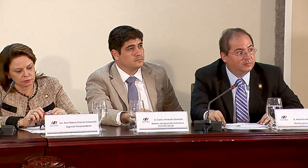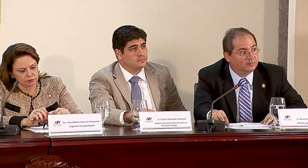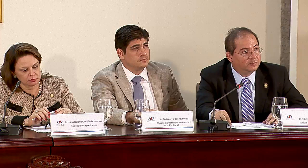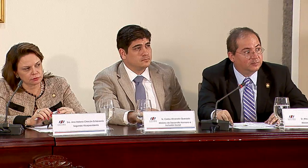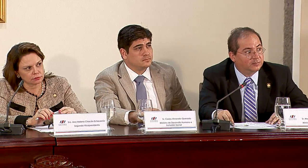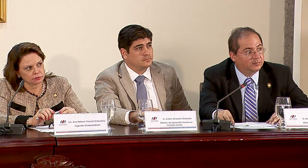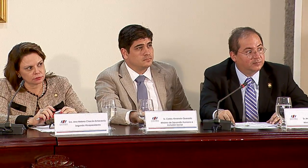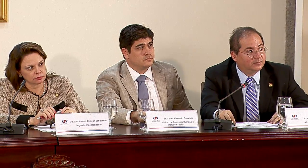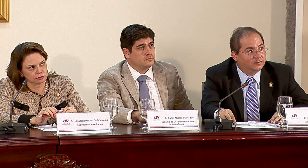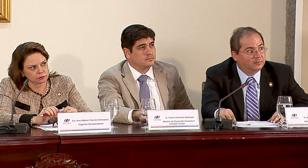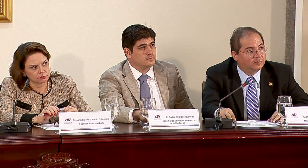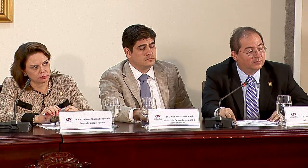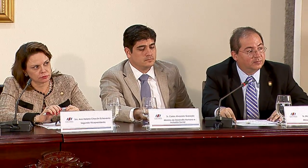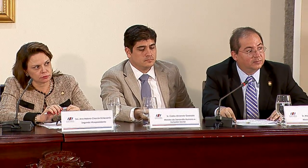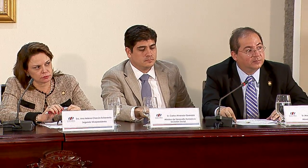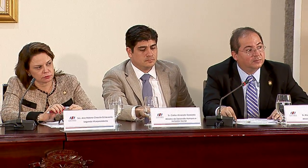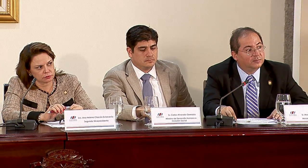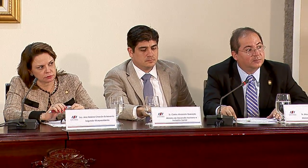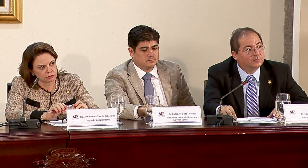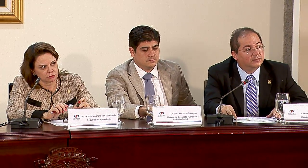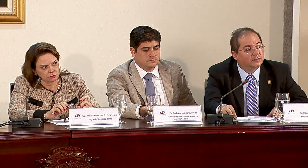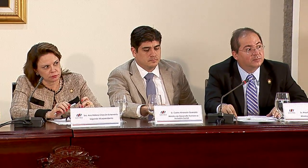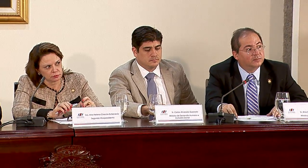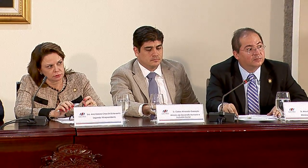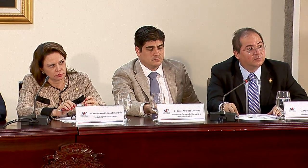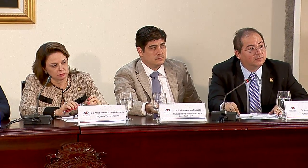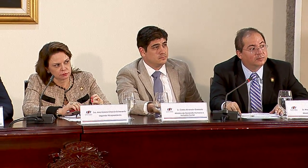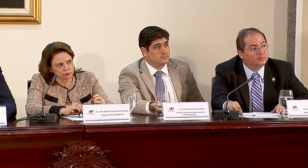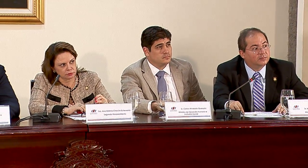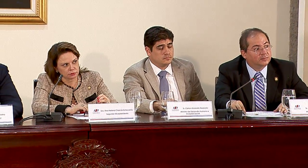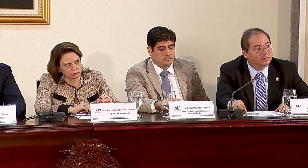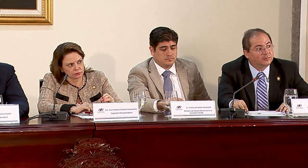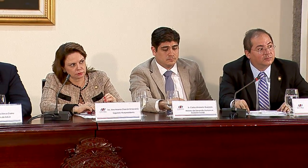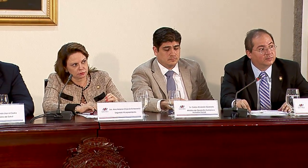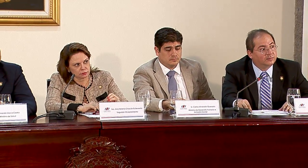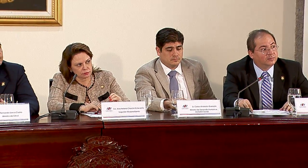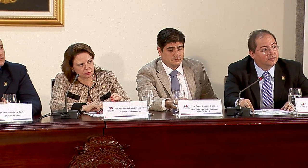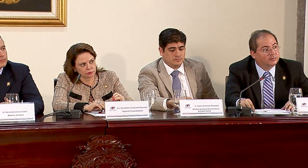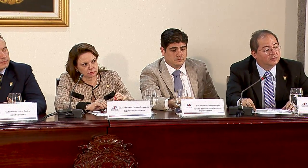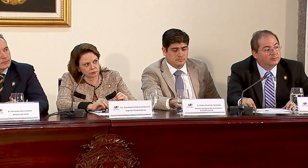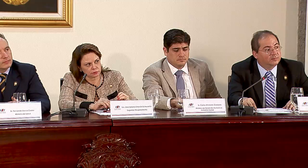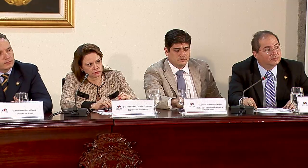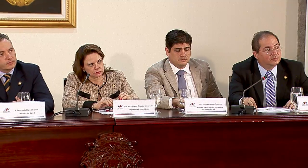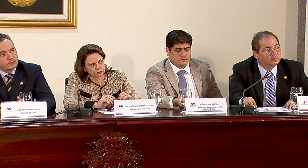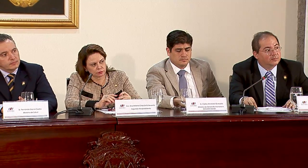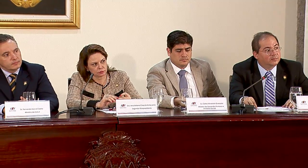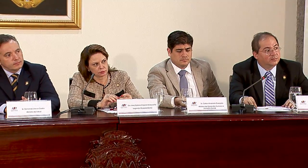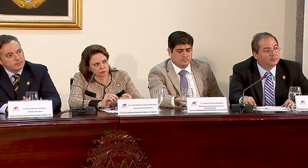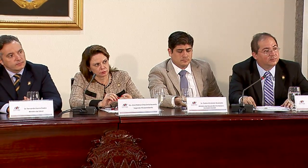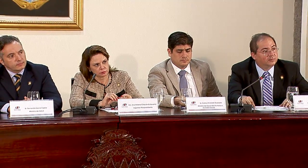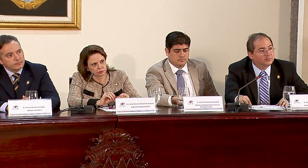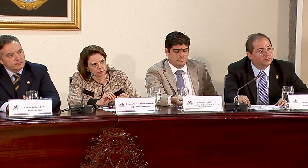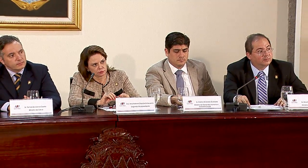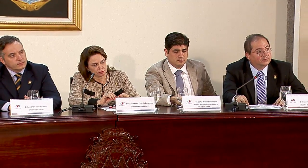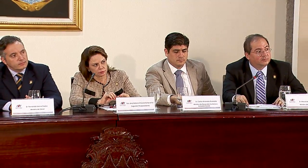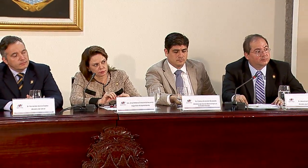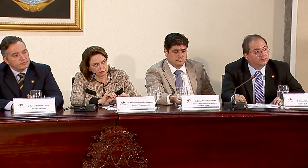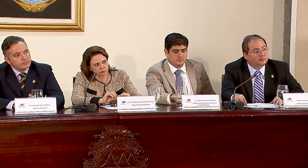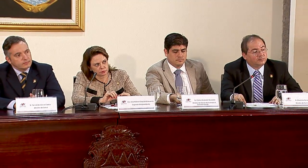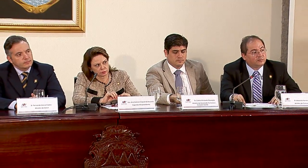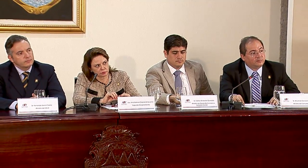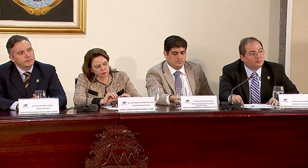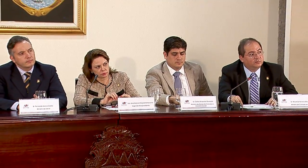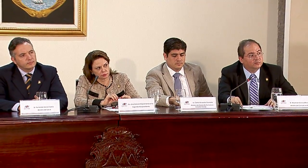Buenas tardes. Don Mauricio, yo quería consultarle sobre la encuesta de Borges, porque una de las preguntas que le hicieron a las personas es,